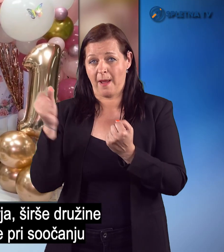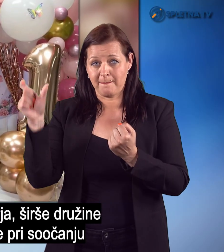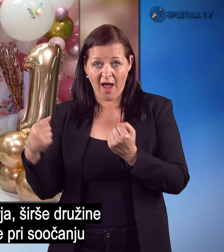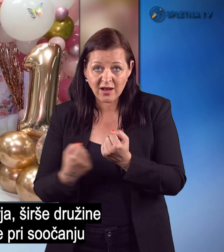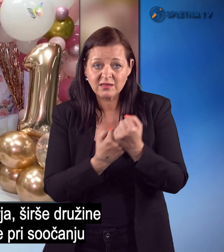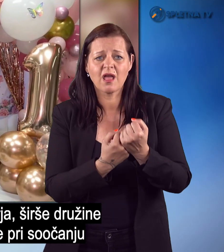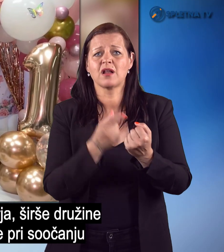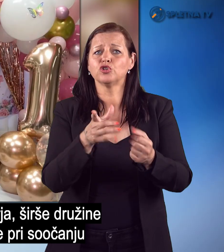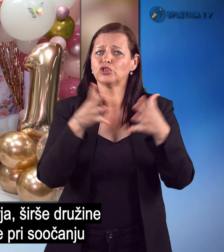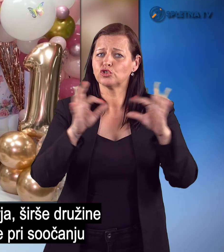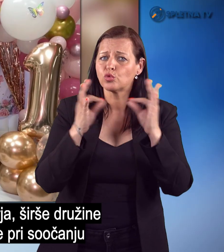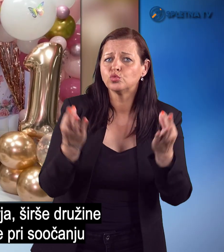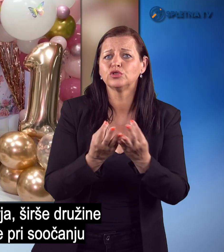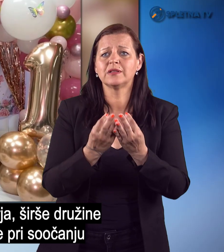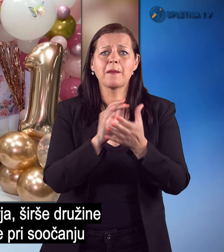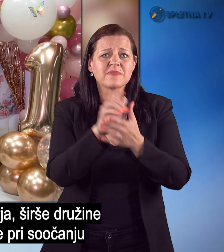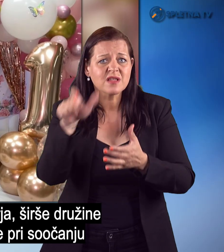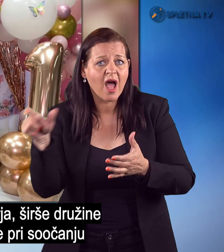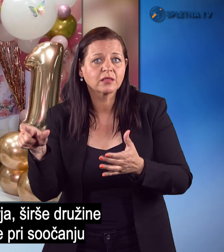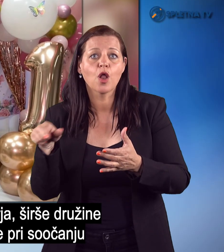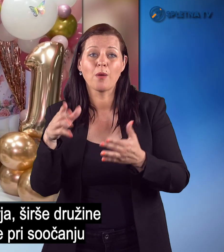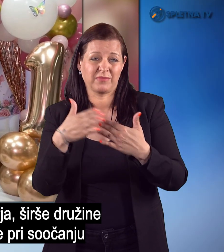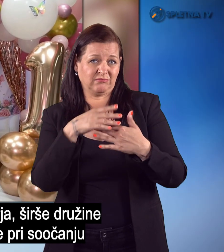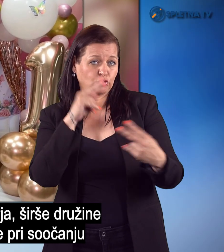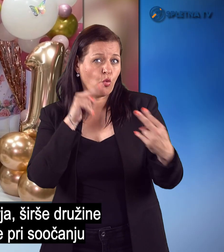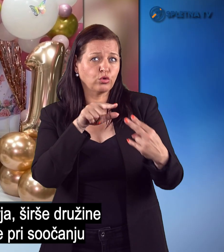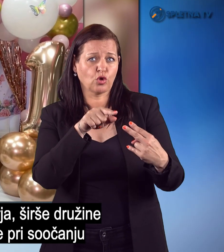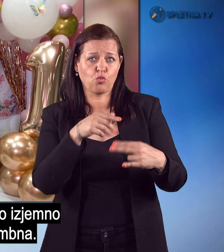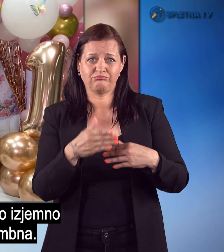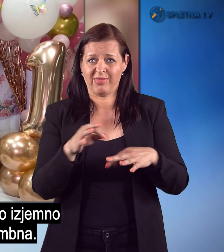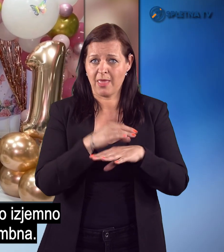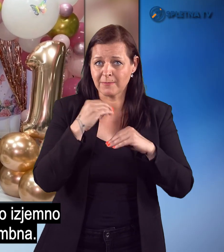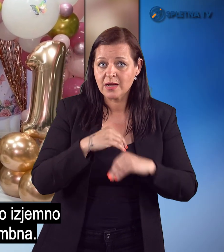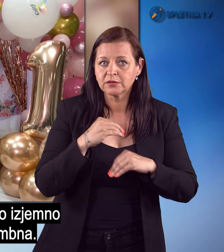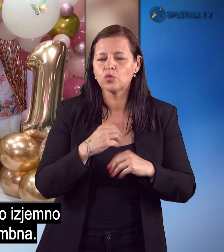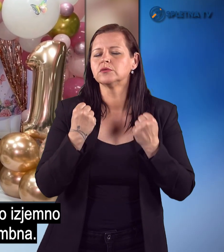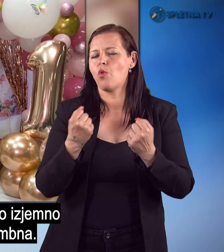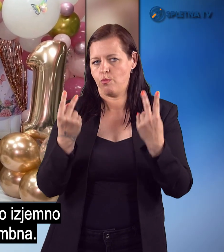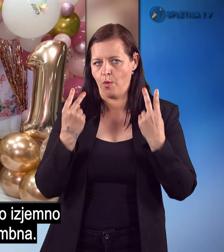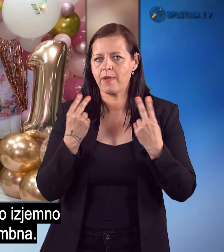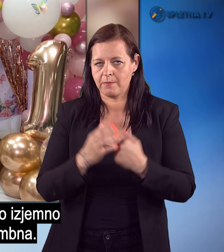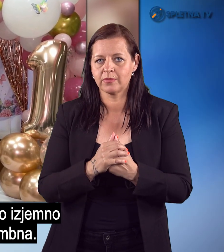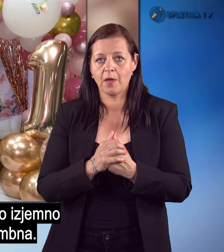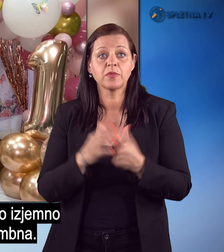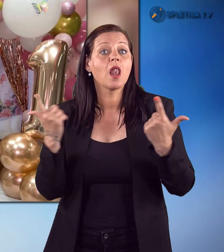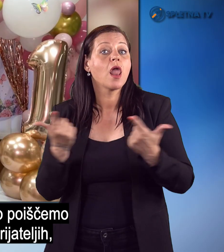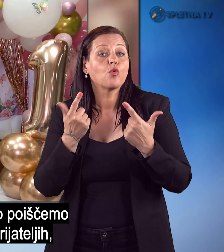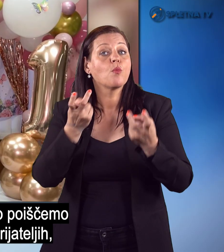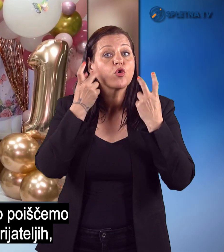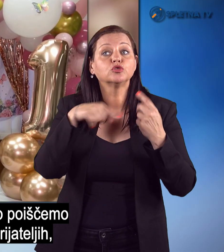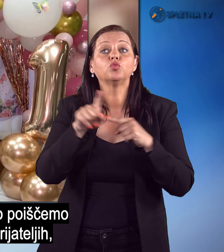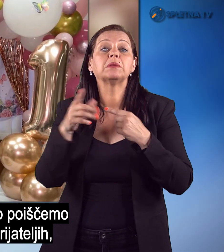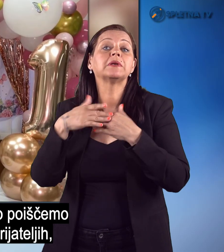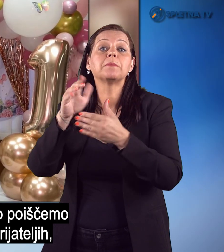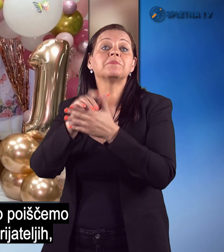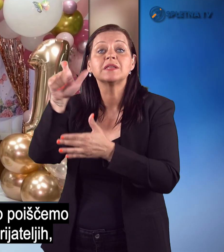Podpora partnerja, širše družine in prijateljev je pri soočanju z depresijo izjemno pomembna. Lahko pa